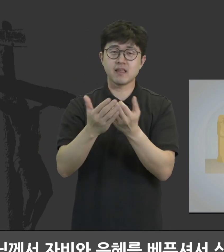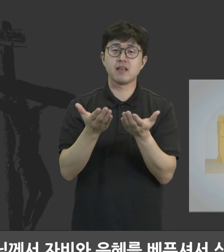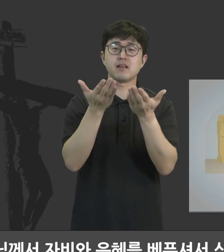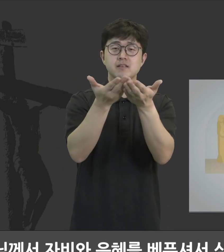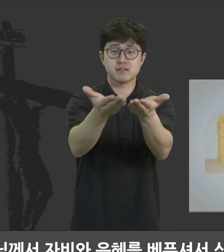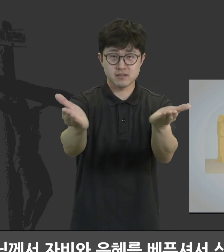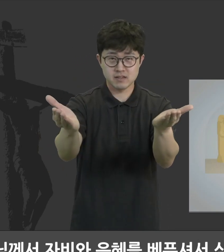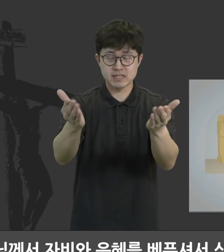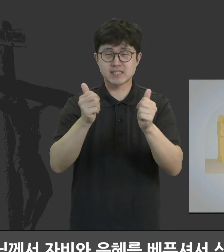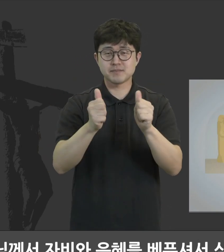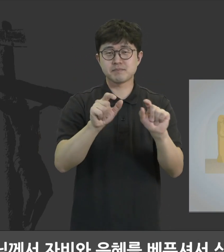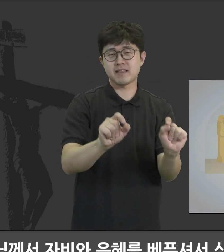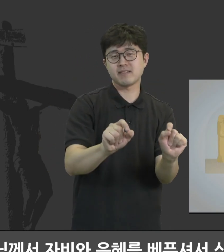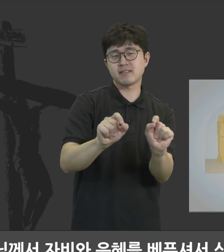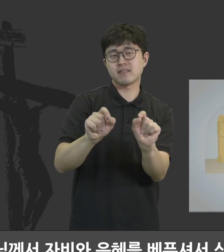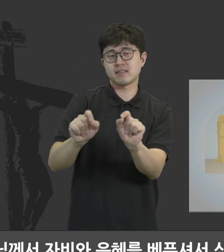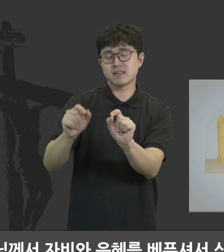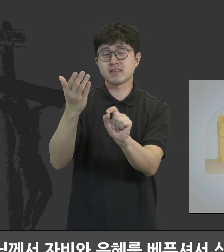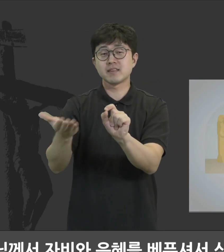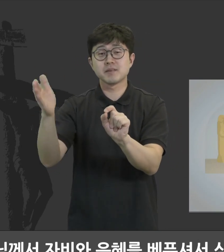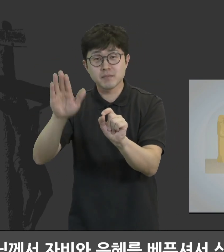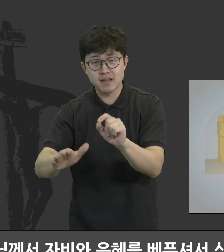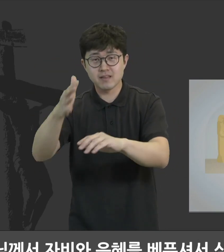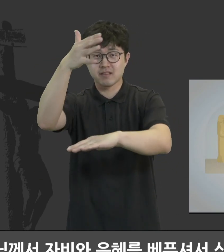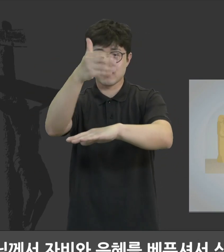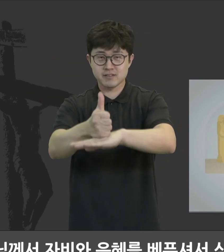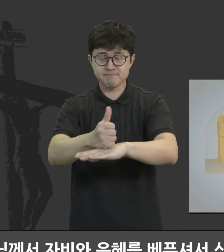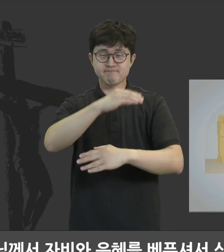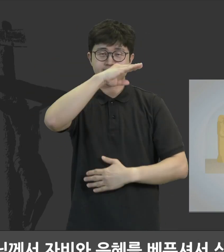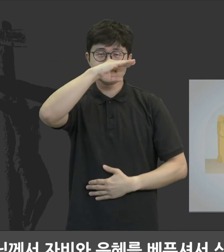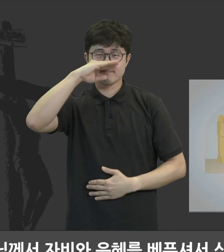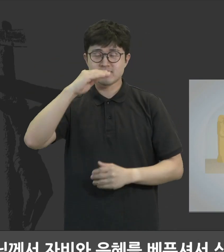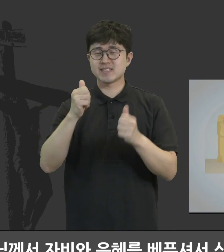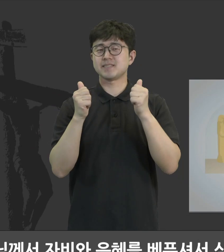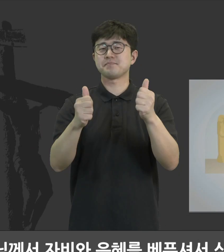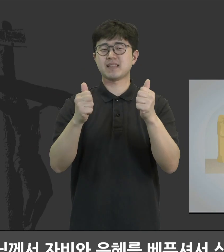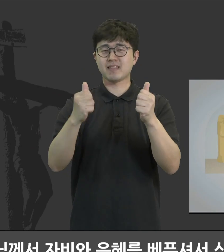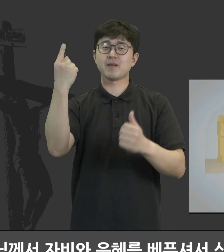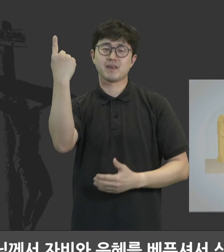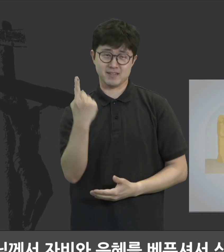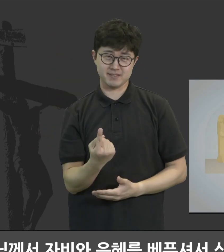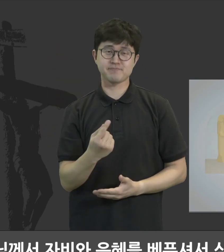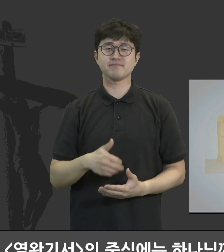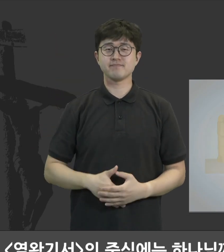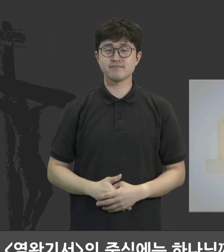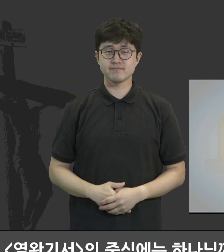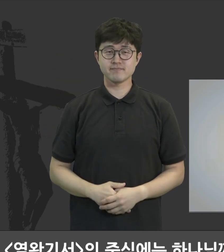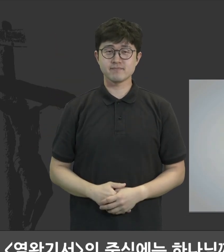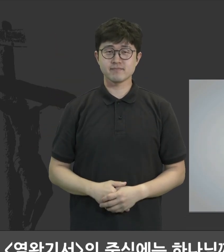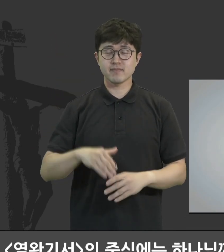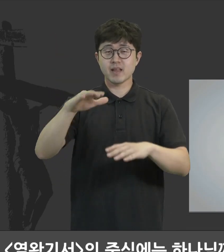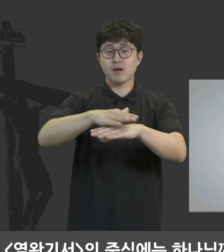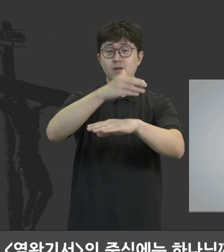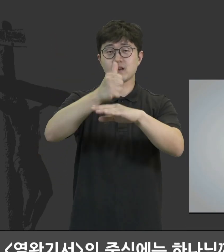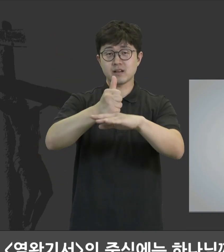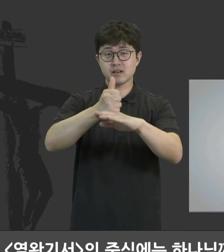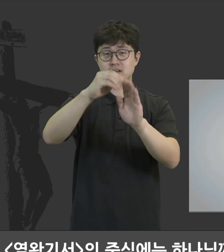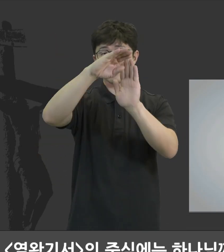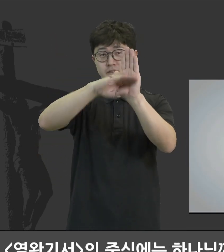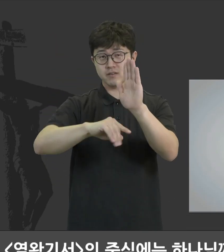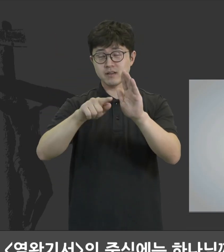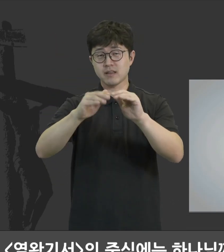베푸셔서 심판을 미루기도 하시지만 결국은 반드시 공의롭게 심판하십니다.